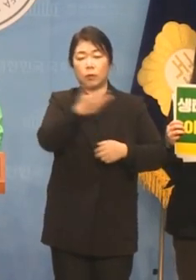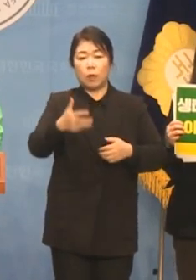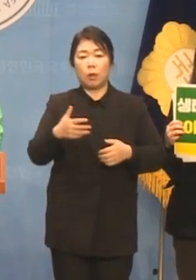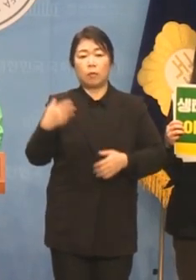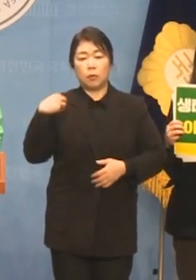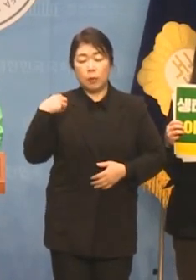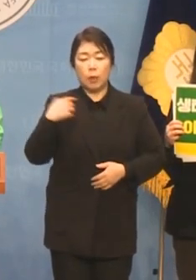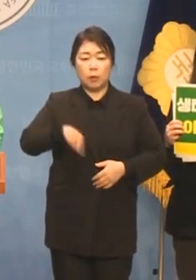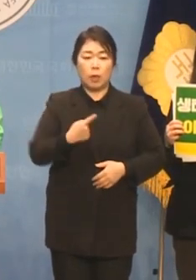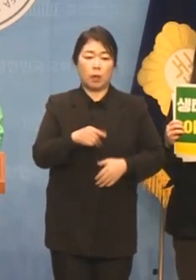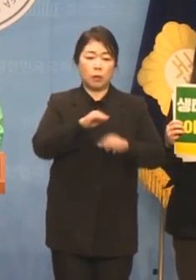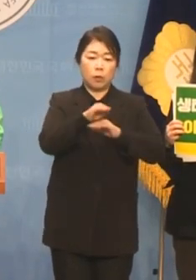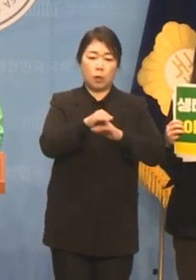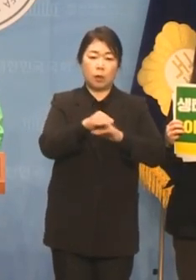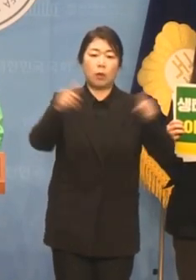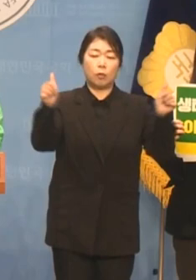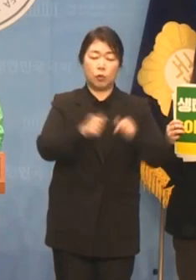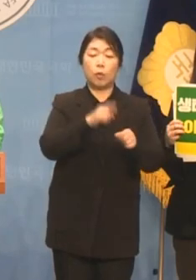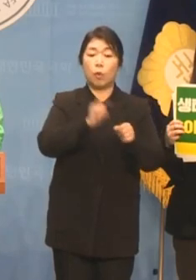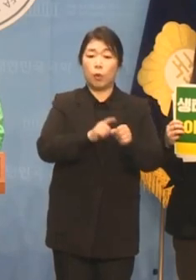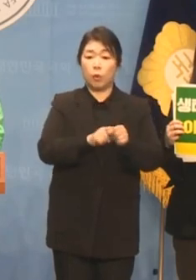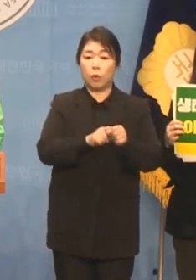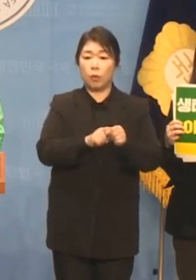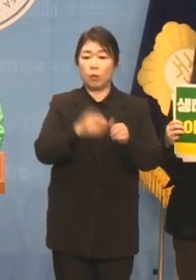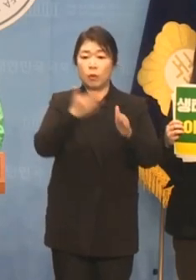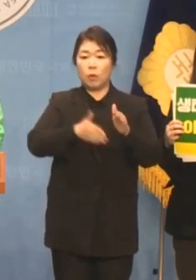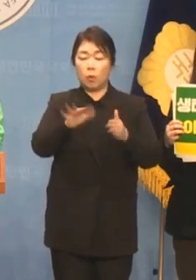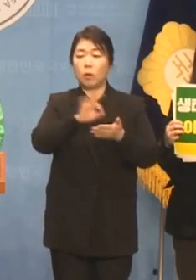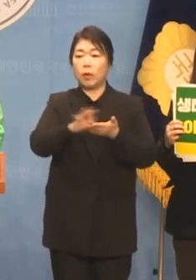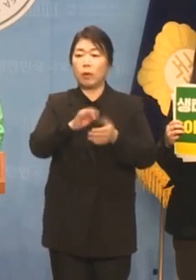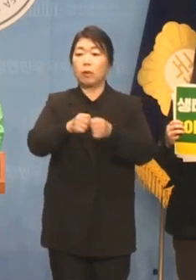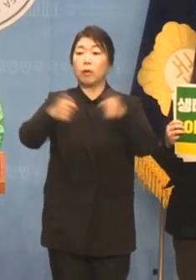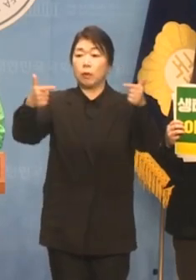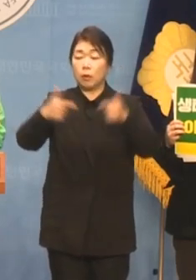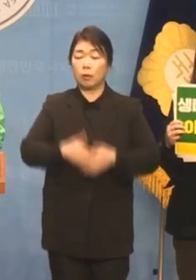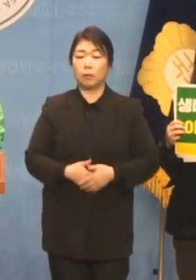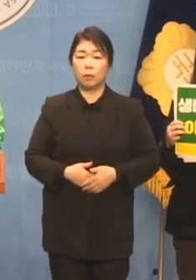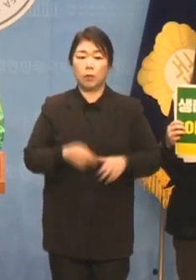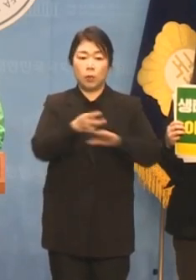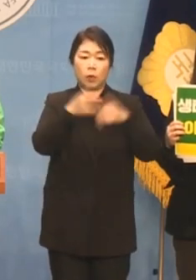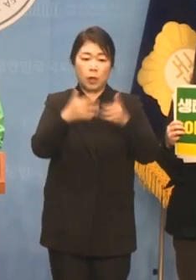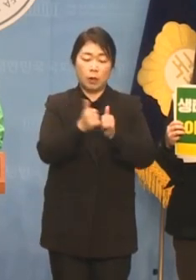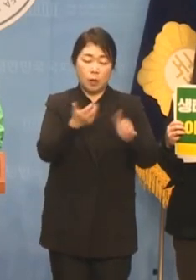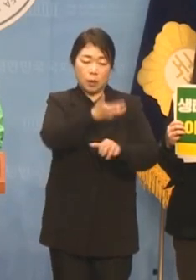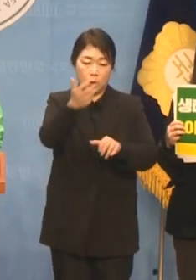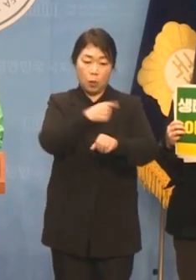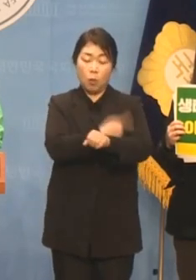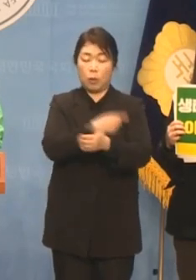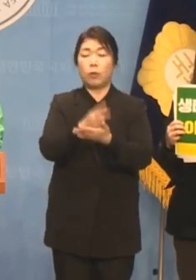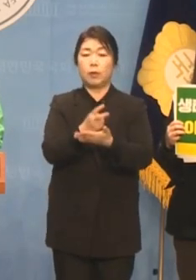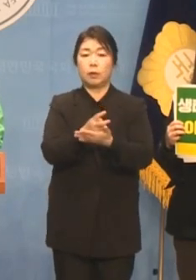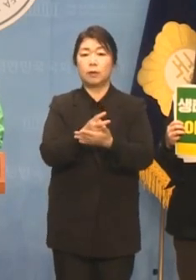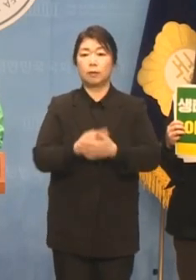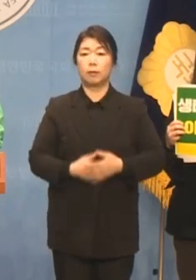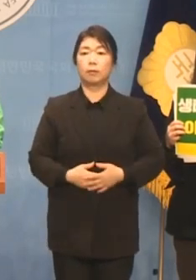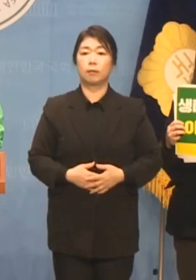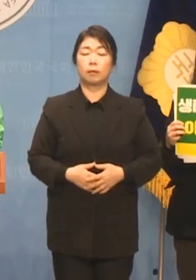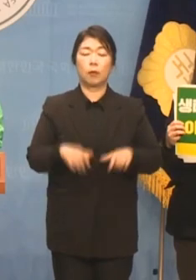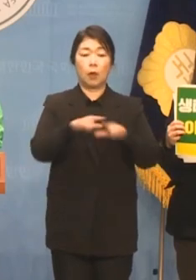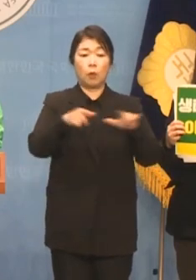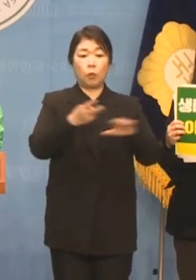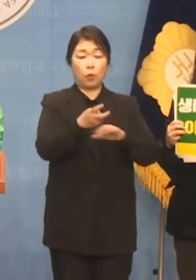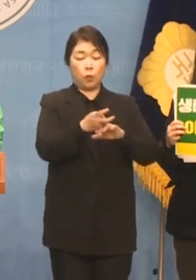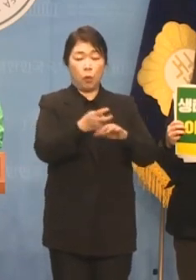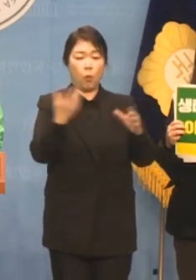목표 자가용 수송분담률 감축 목표를 명시하고 교통약자 이동권 원칙을 분명히 하겠습니다 대중교통 완전